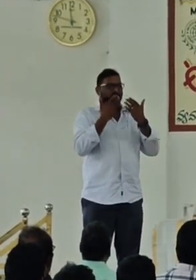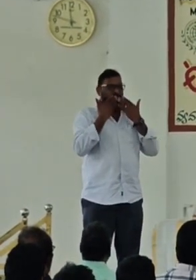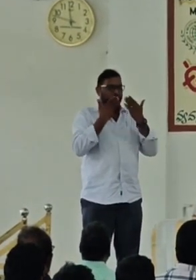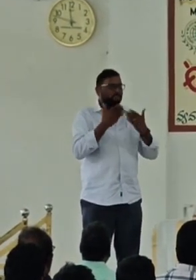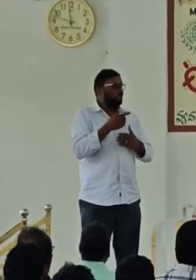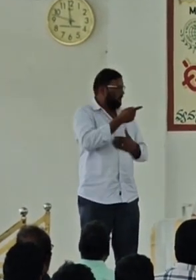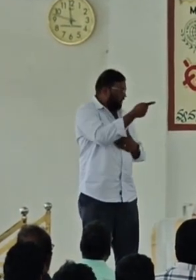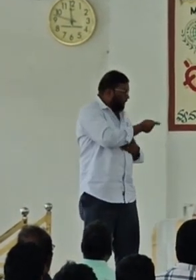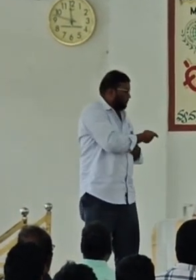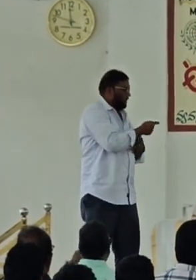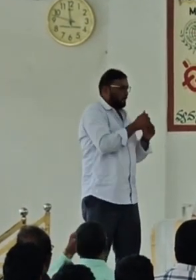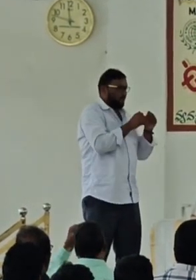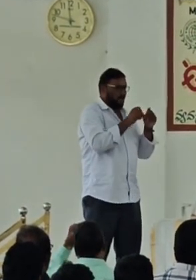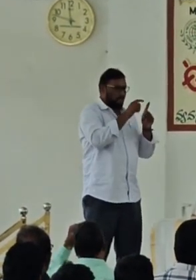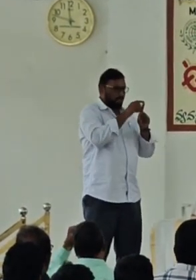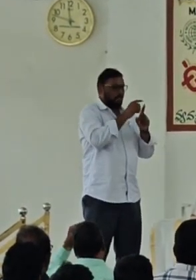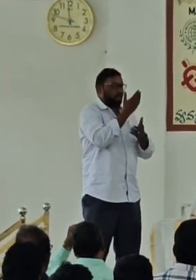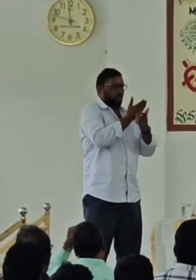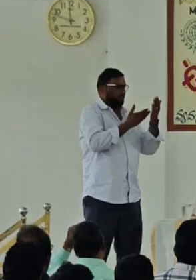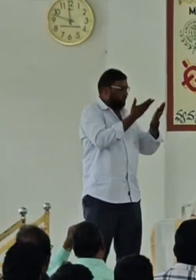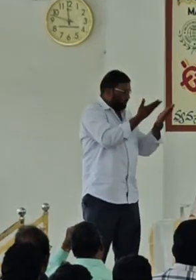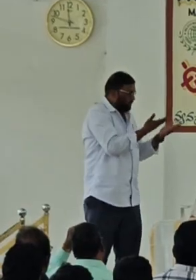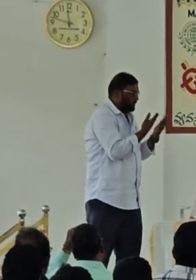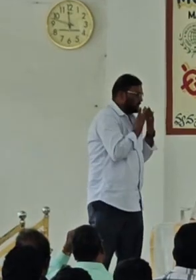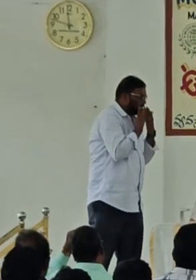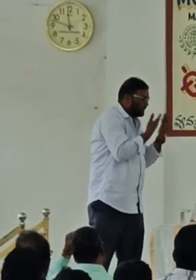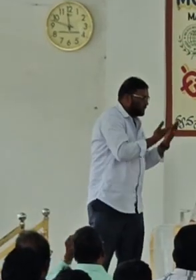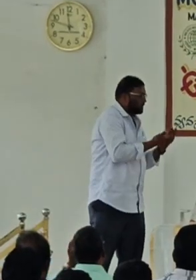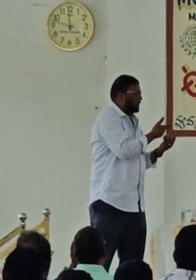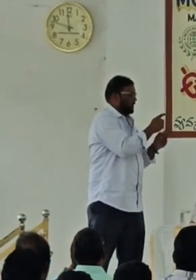నా పేరు పాండురంగారావు. నేను డెఫ్ అసోసియేషన్